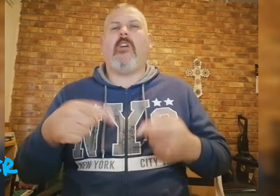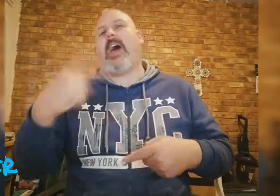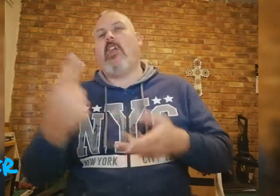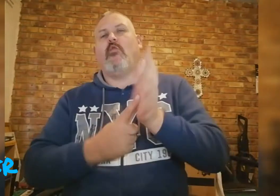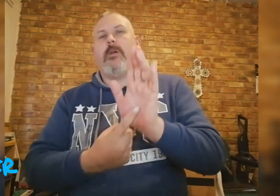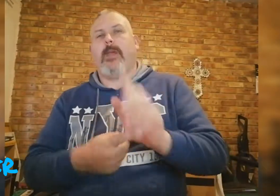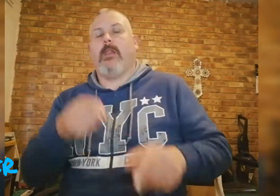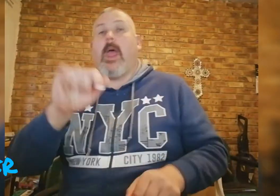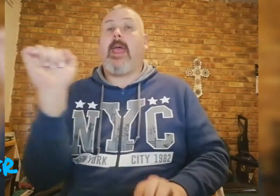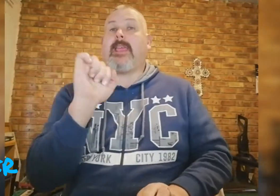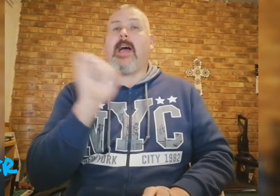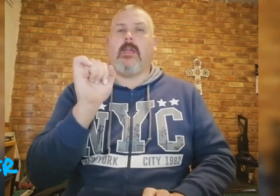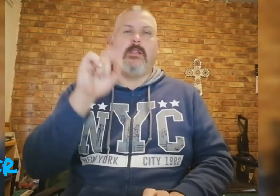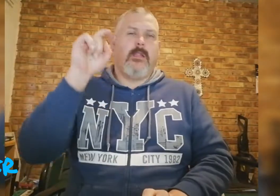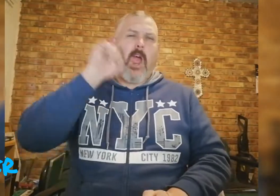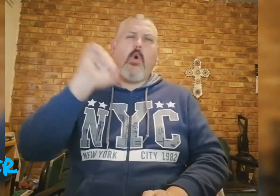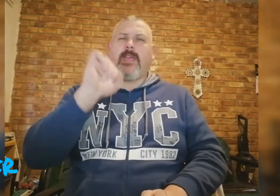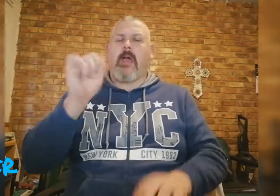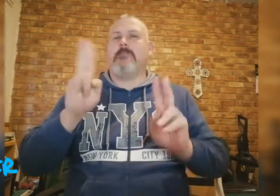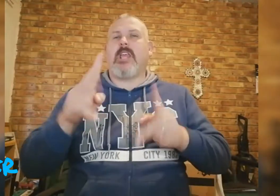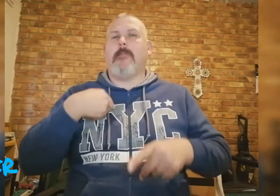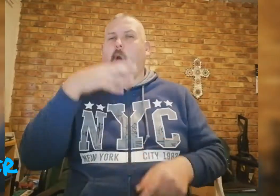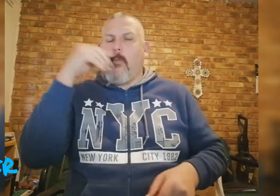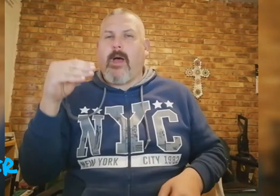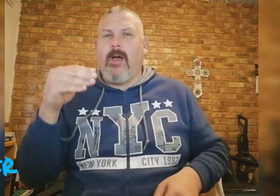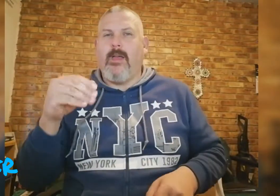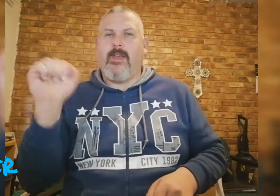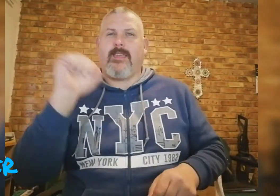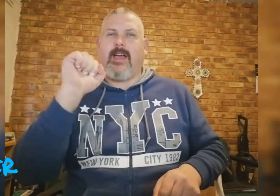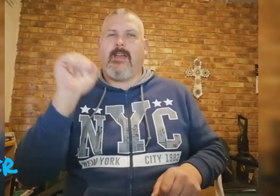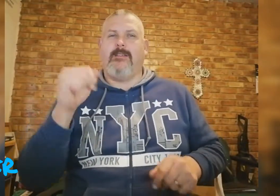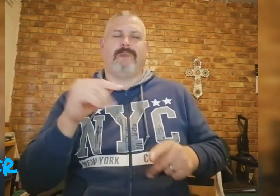Of ander voorbeeld, kaar, ou kaar, misschien my oudpa, kaar,